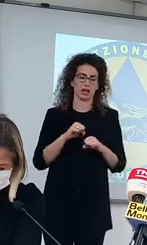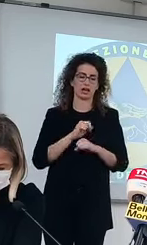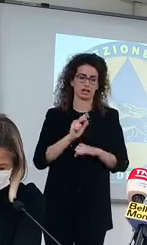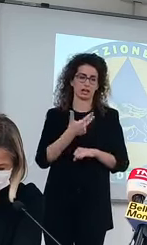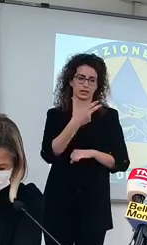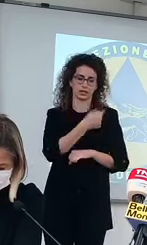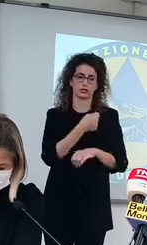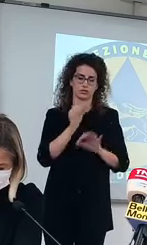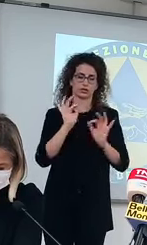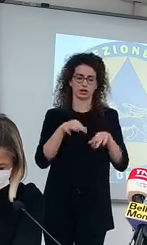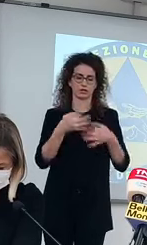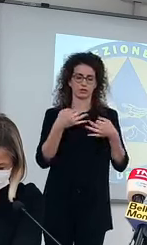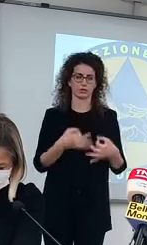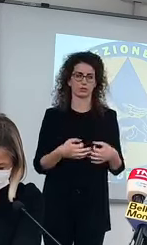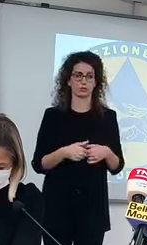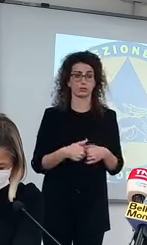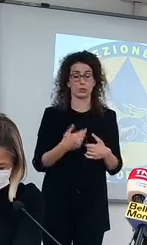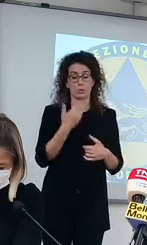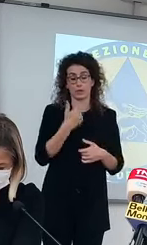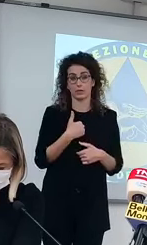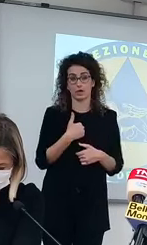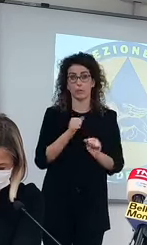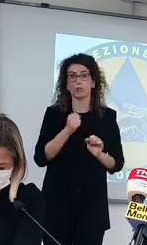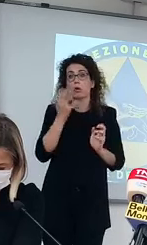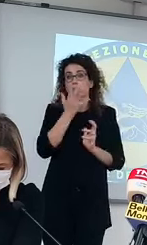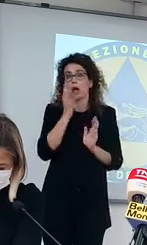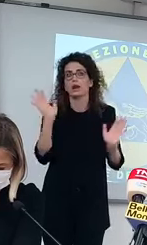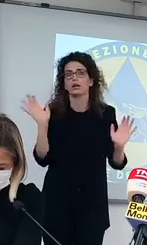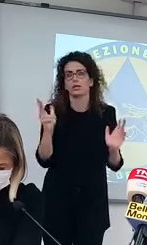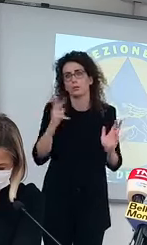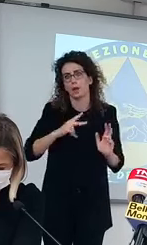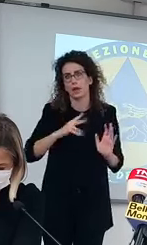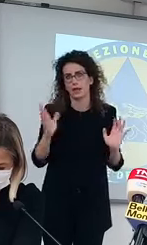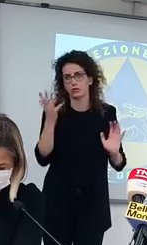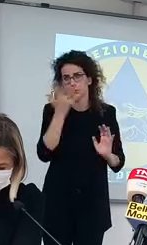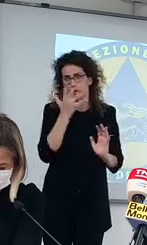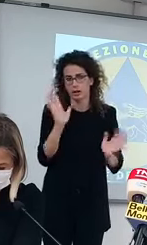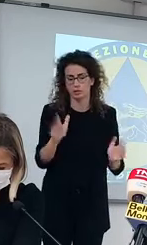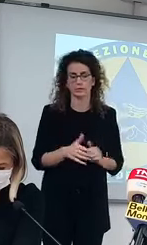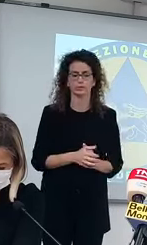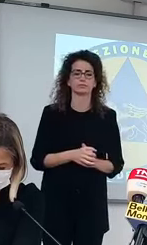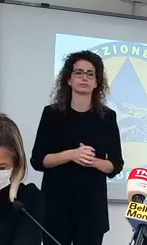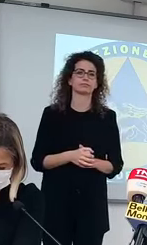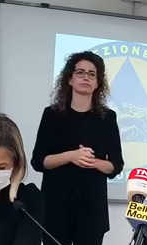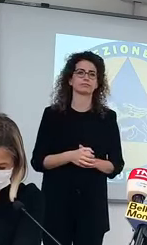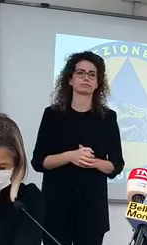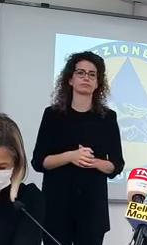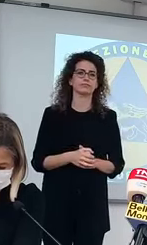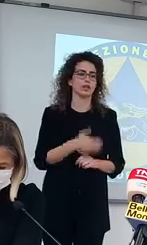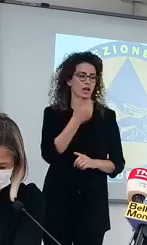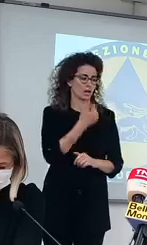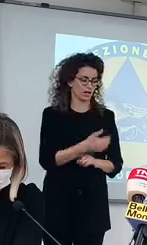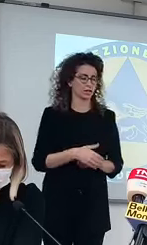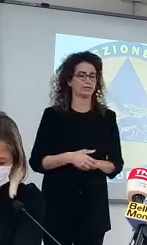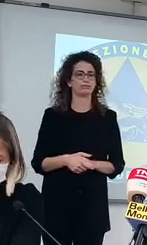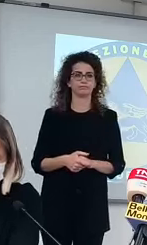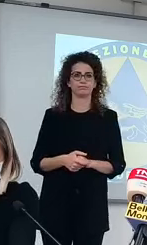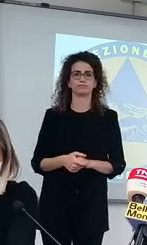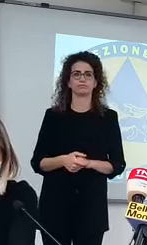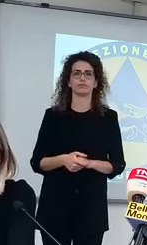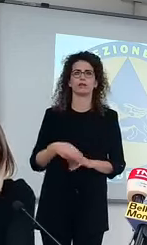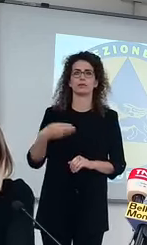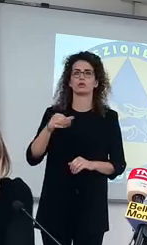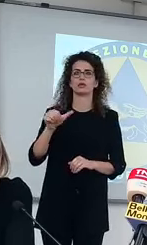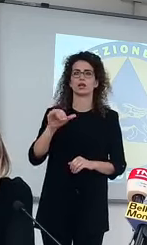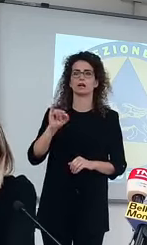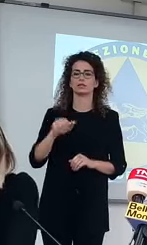sicuro, la vedo così, poi magari mi sbaglio, spero di sbagliarmi. Grazie. Prego.